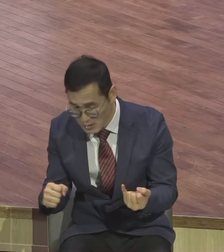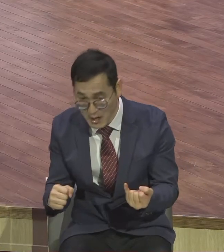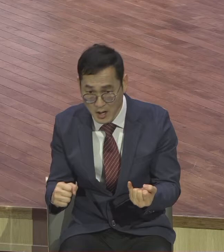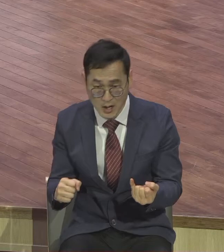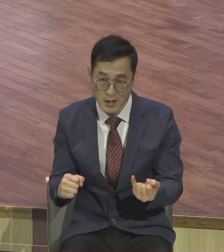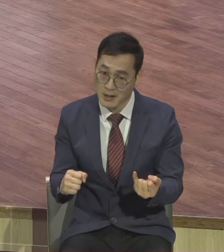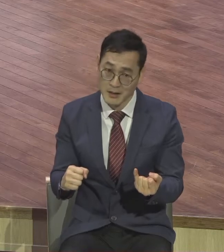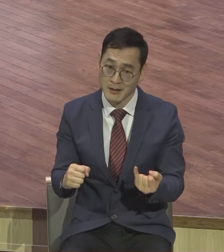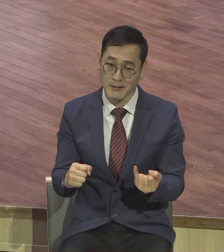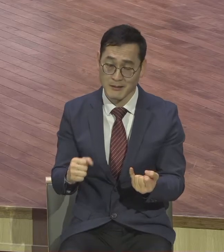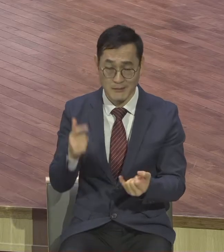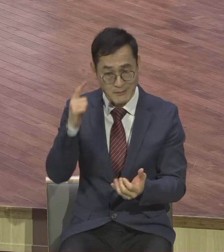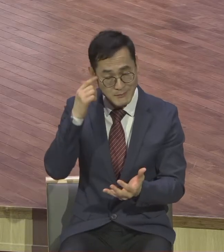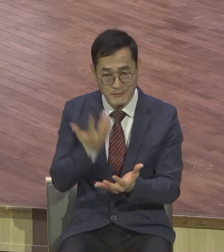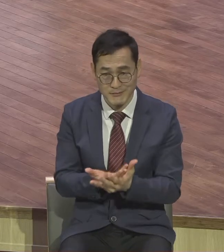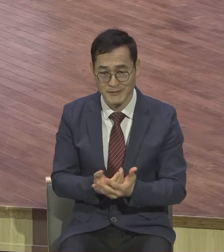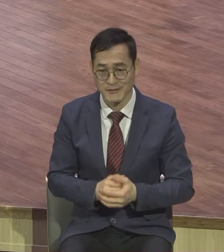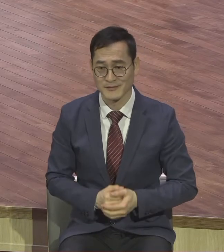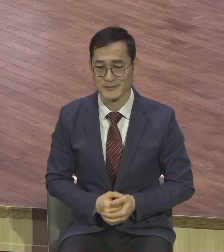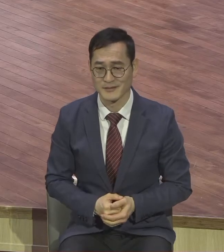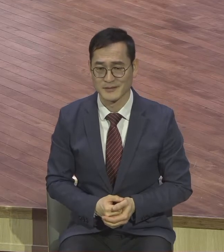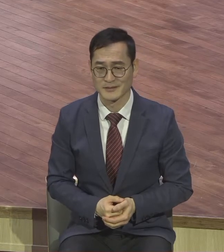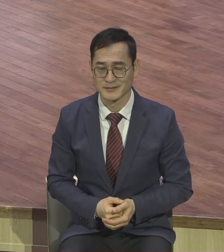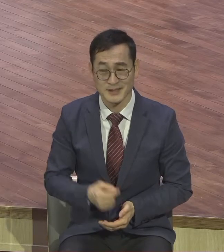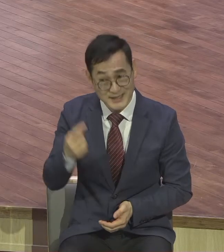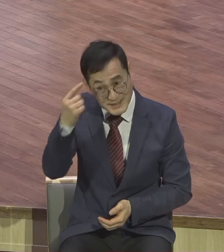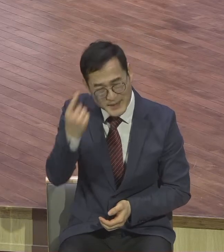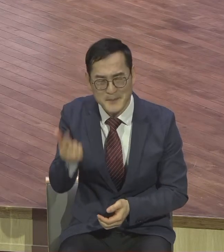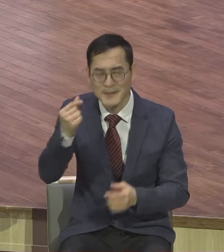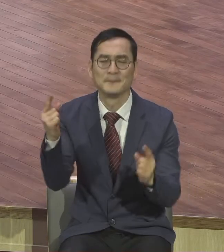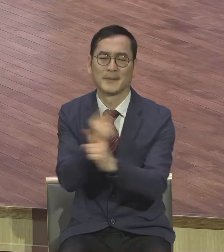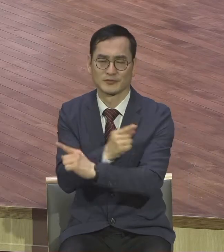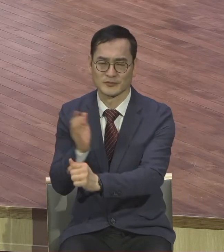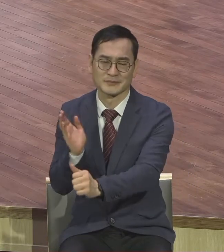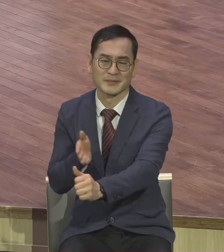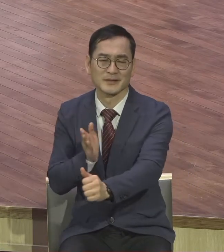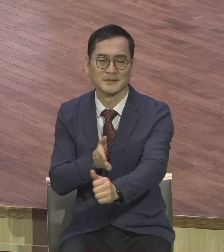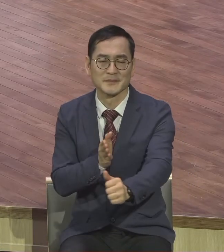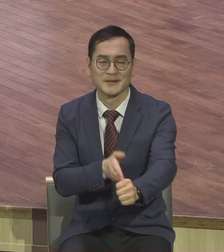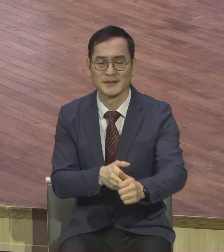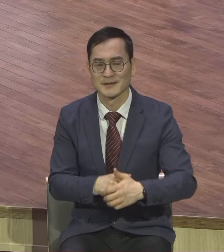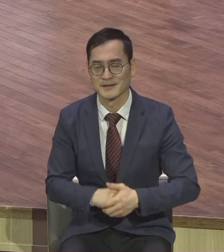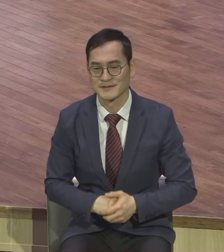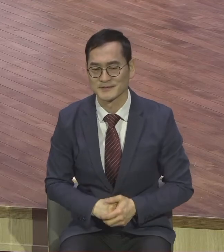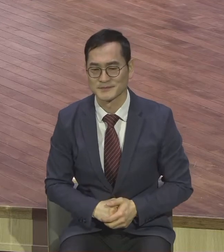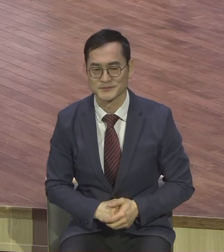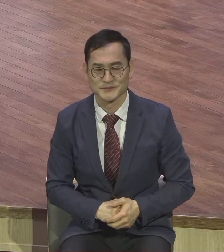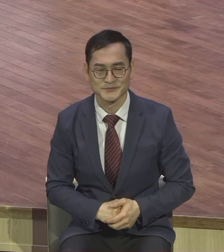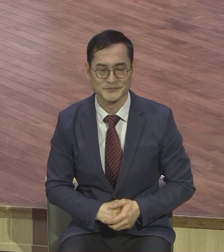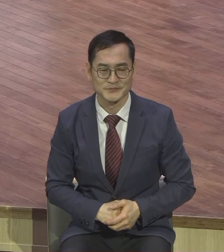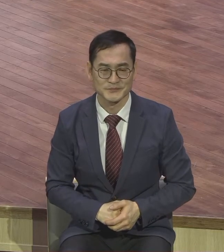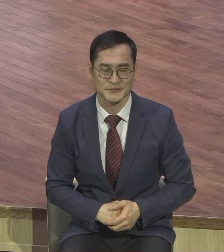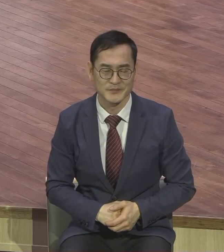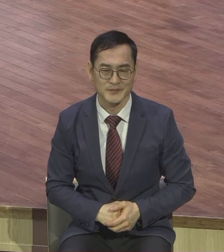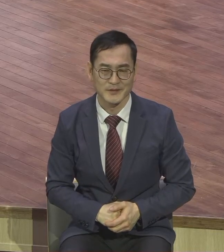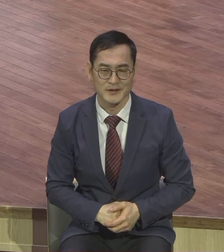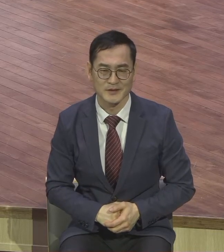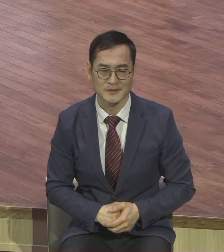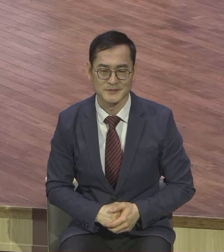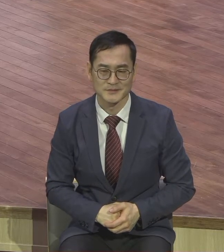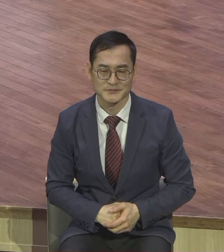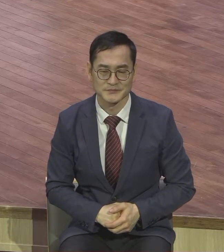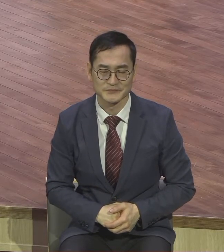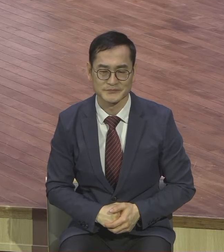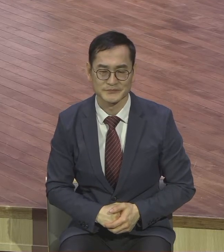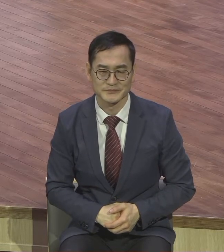여러분요 생각 빨리 치유되기 바랍니다 생각 치유되기 생각에 성공해야